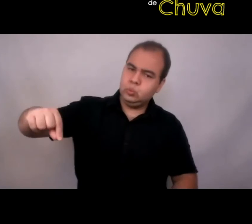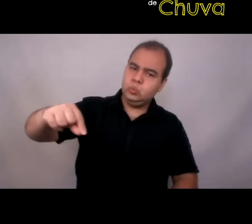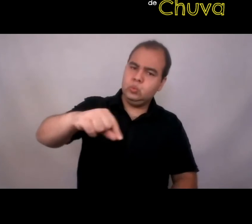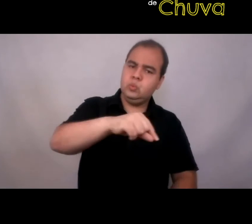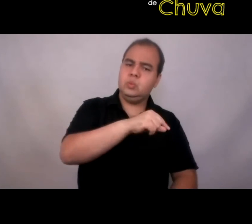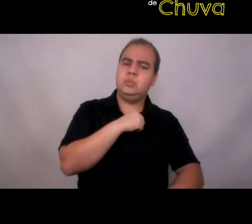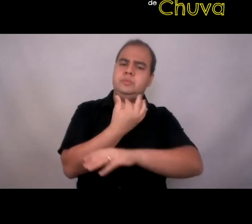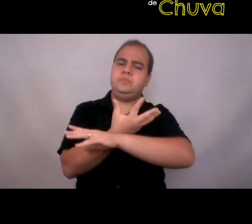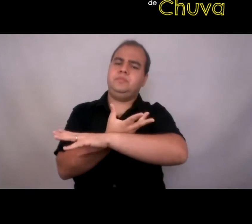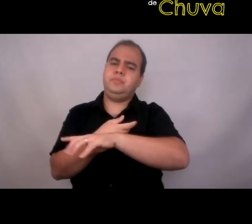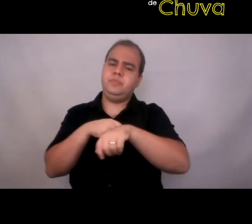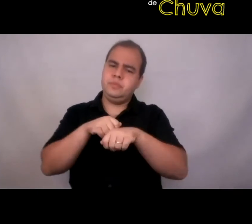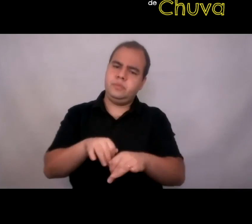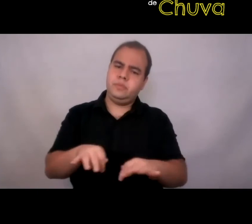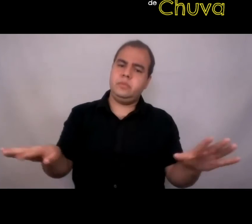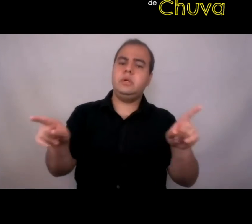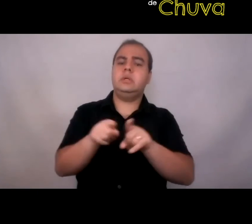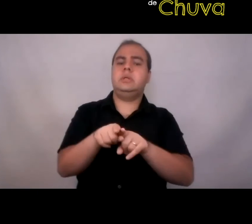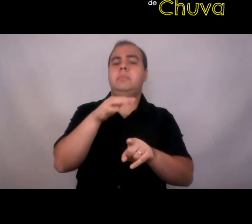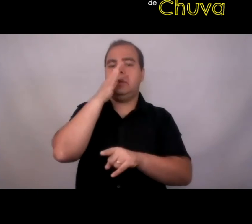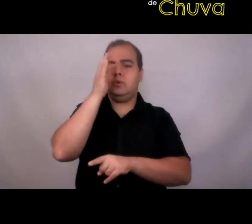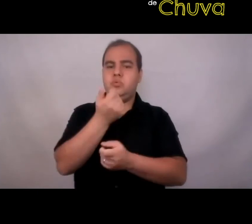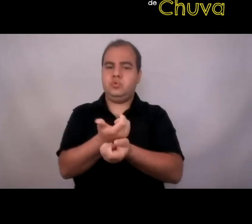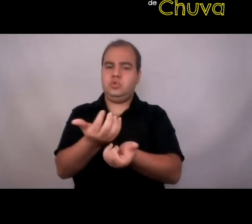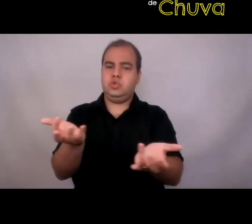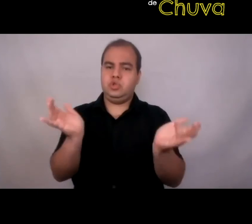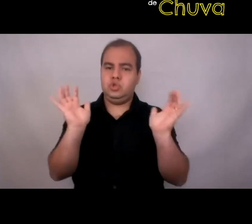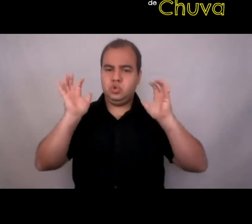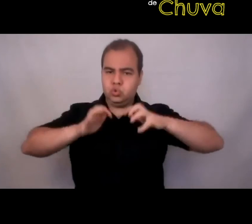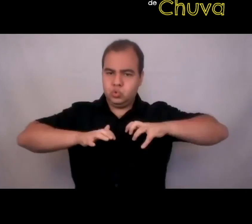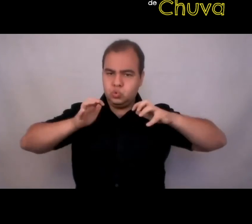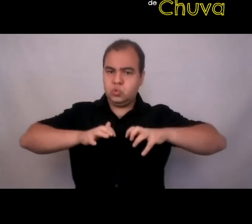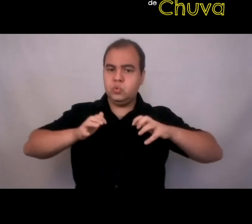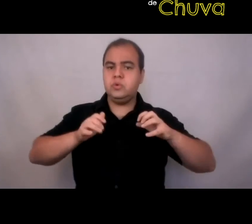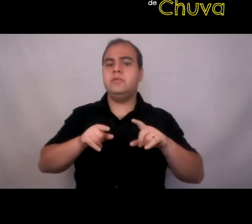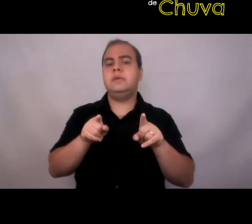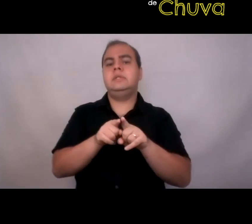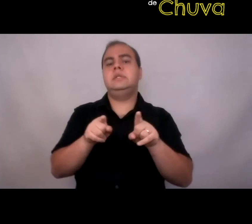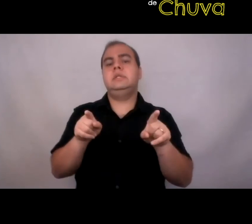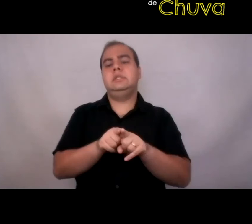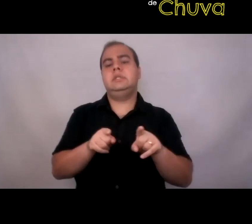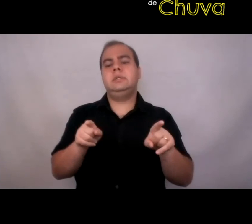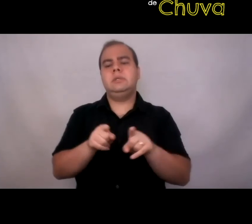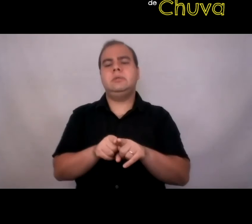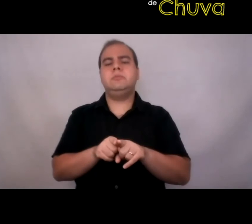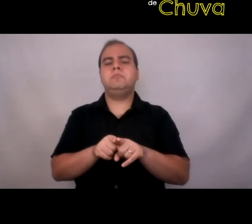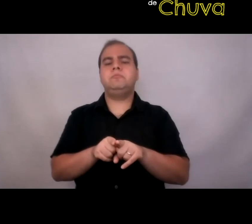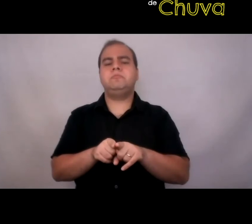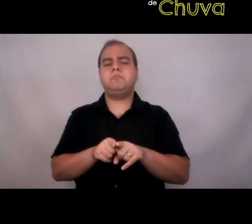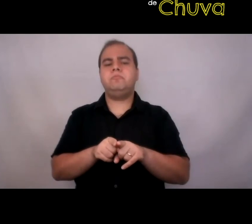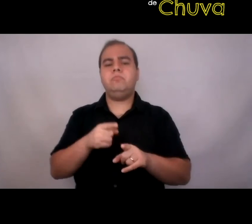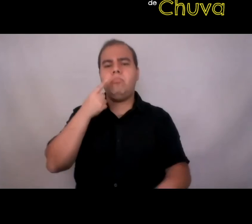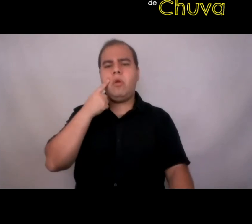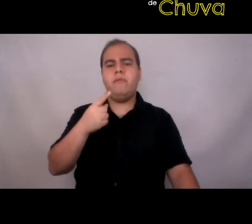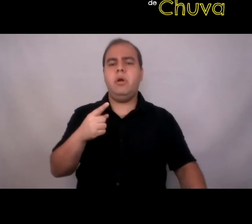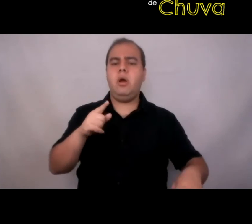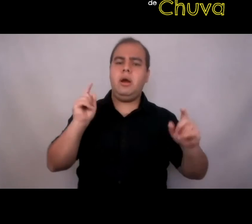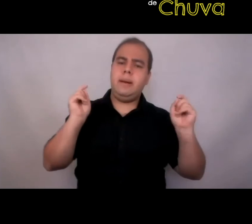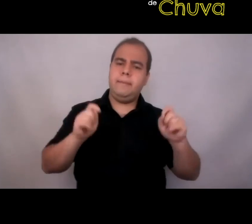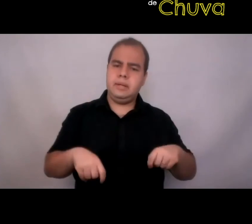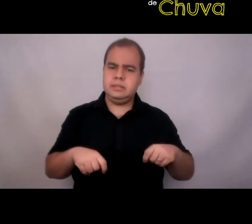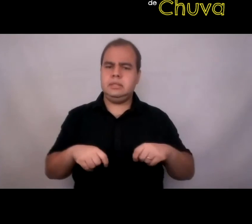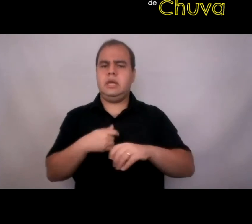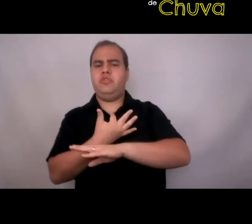em especial, os jardins de chuva e, no caso dos canteiros pluviais, com capacidade de